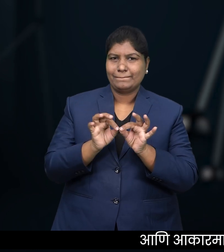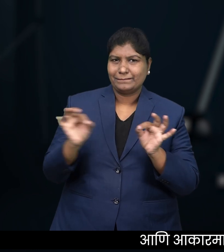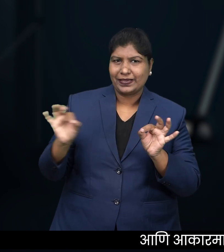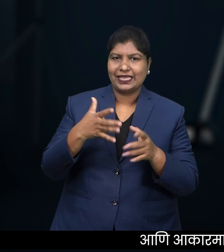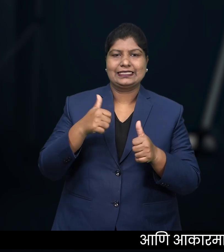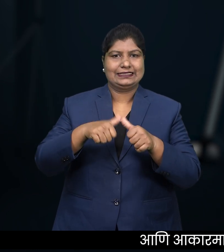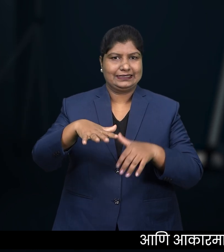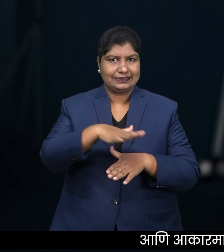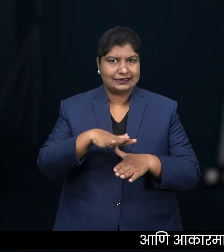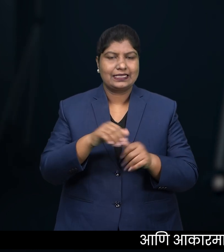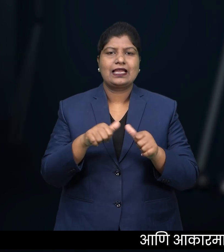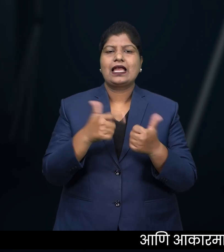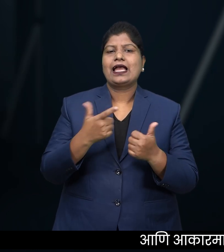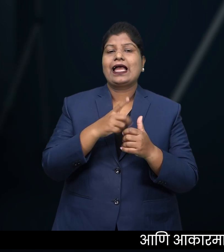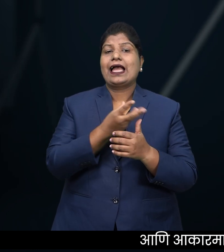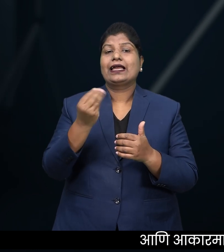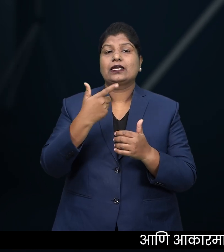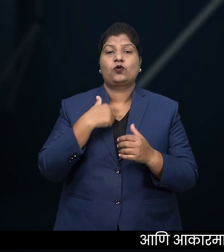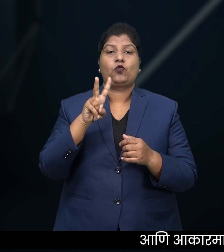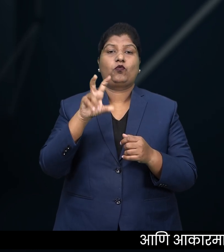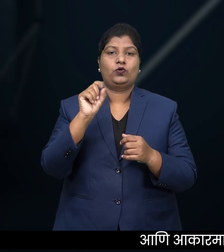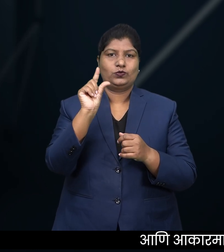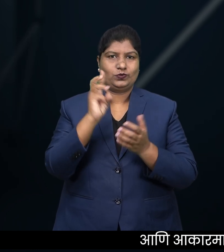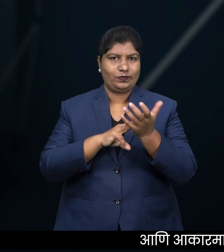आणि आकारमान मोजण्याबद्दल शिकलो।